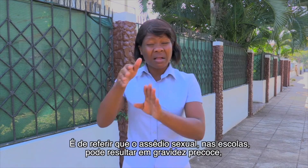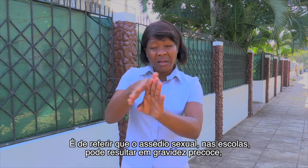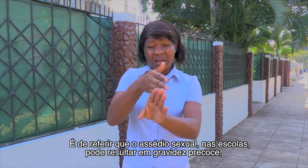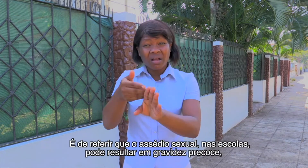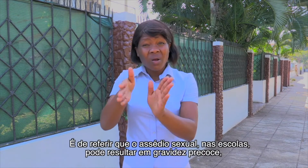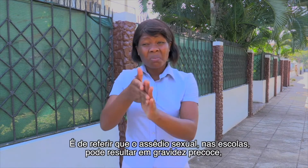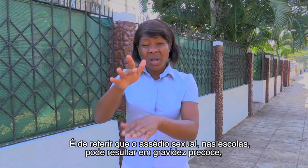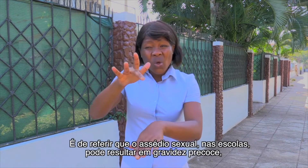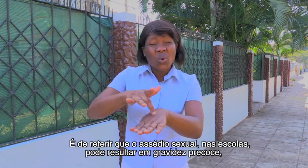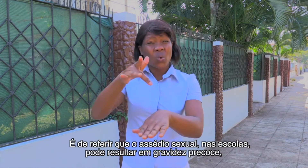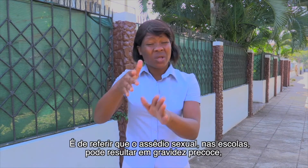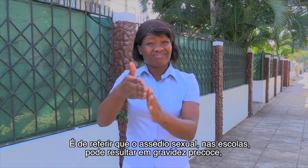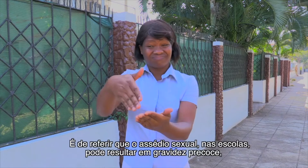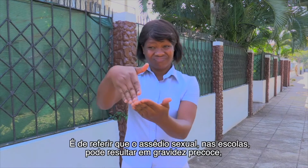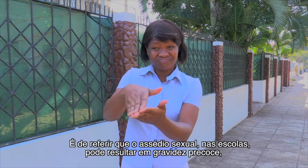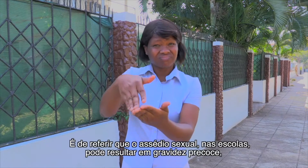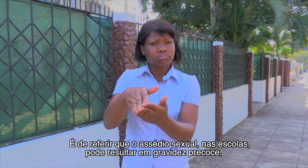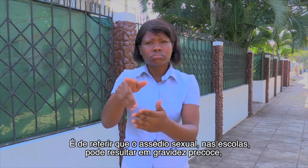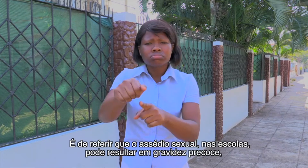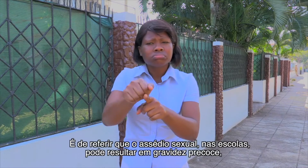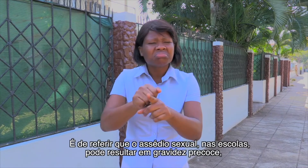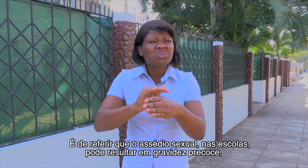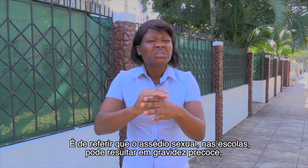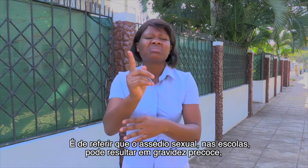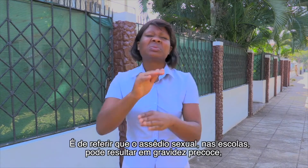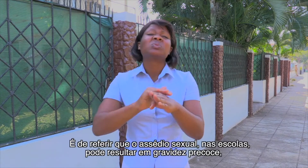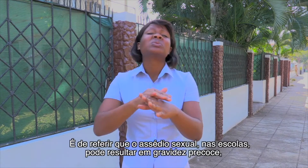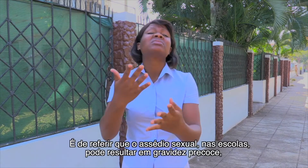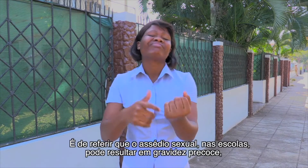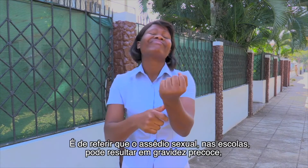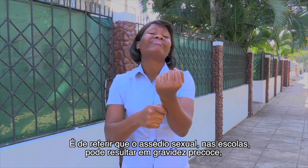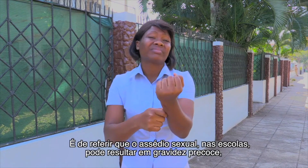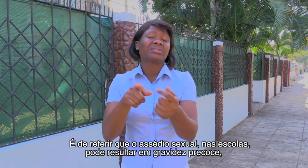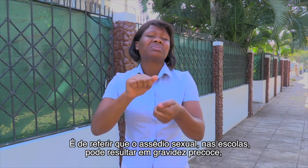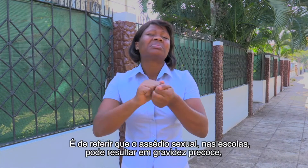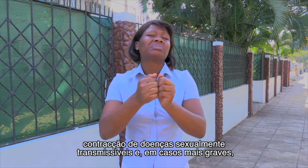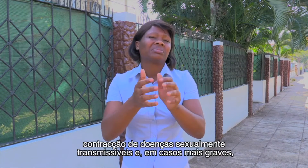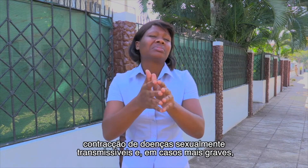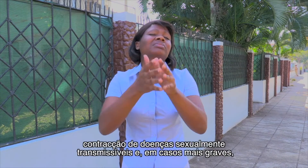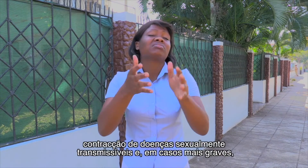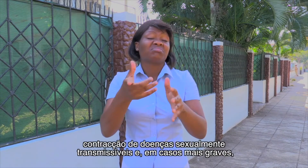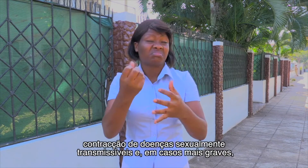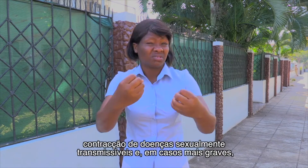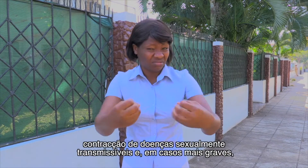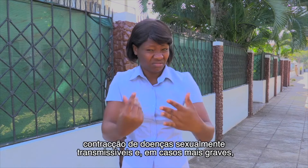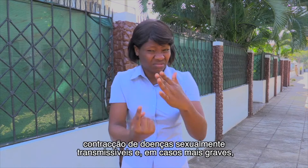É de referir que o assédio sexual nas escolas pode resultar em gravidez precoce, contração de doenças